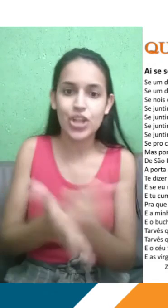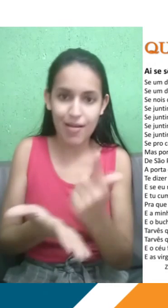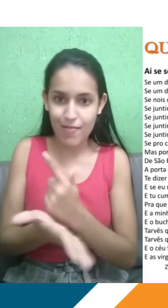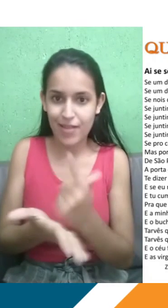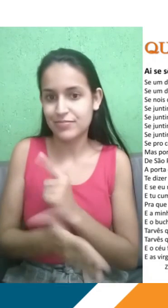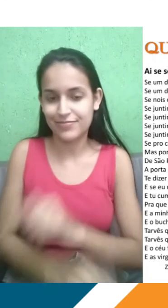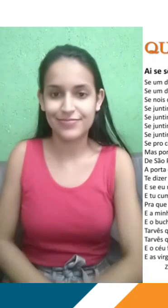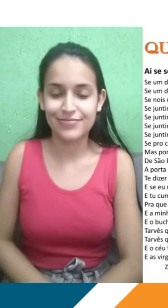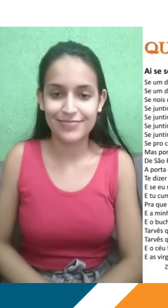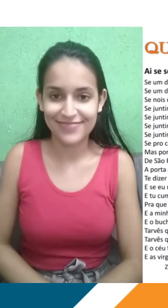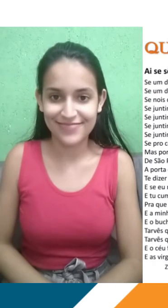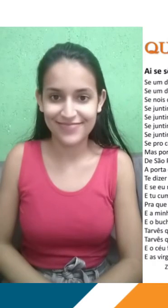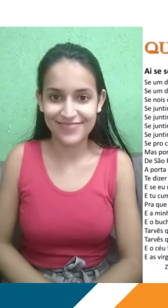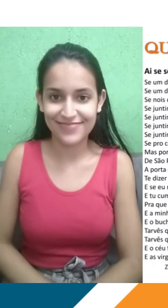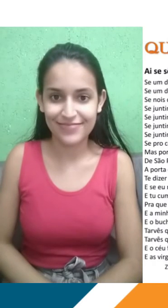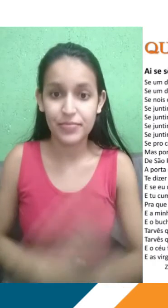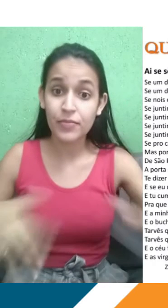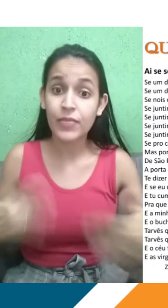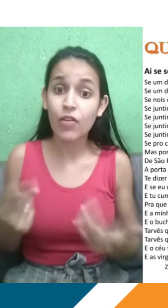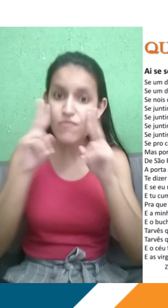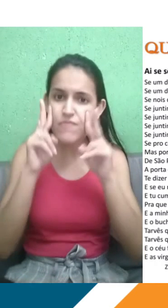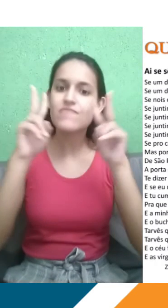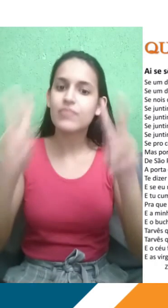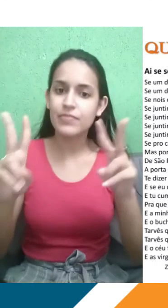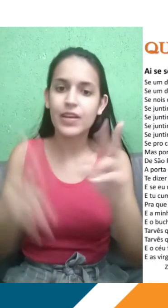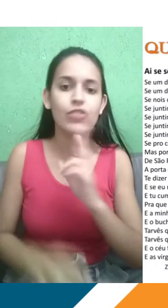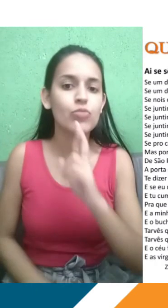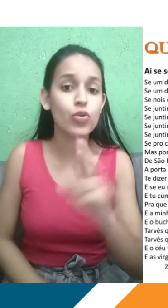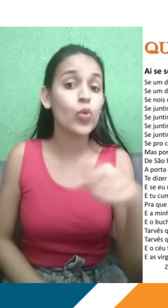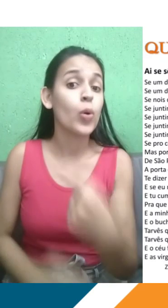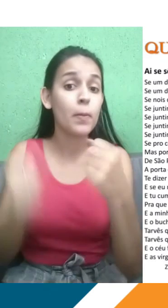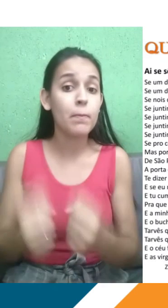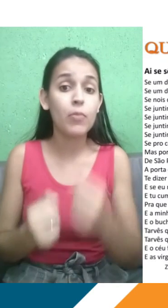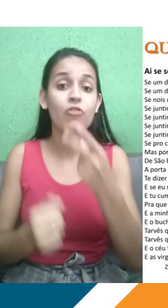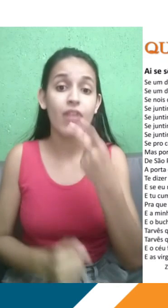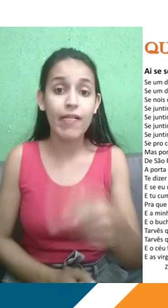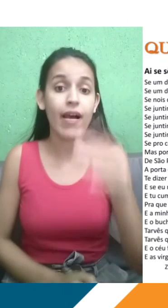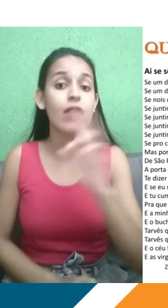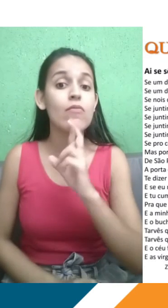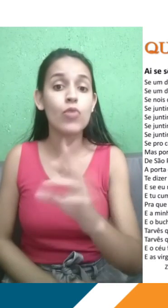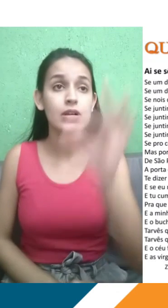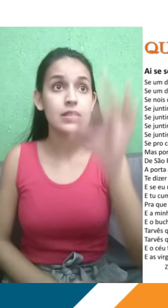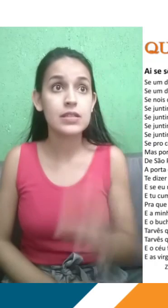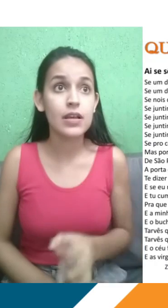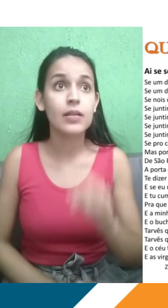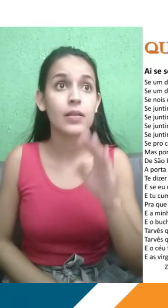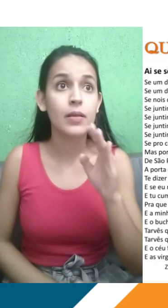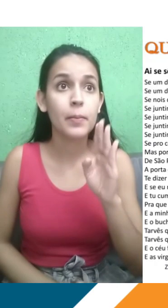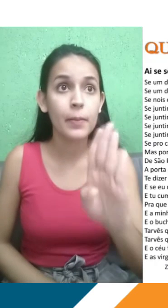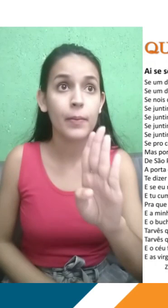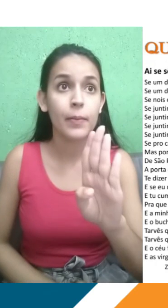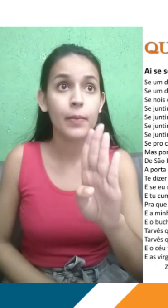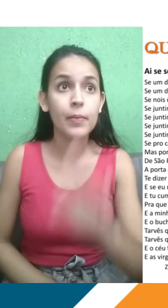presentes no dia a dia das pessoas e muito produtivas na fala das classes mais populares. Dessa forma, é